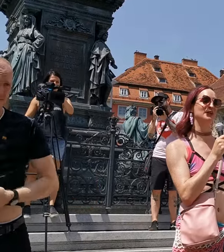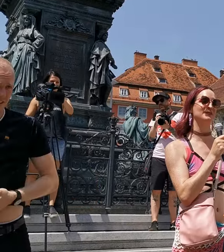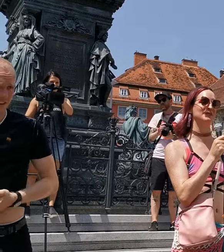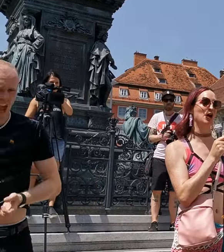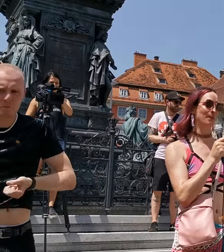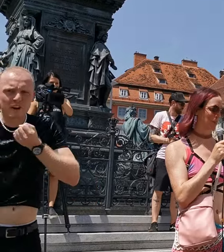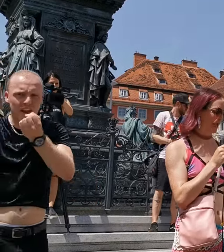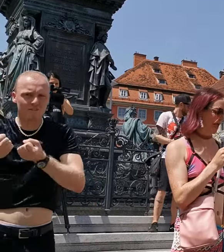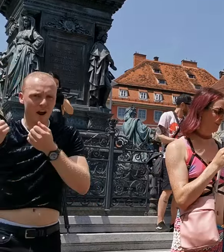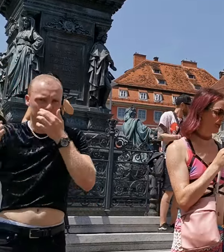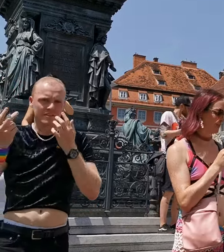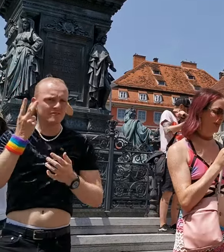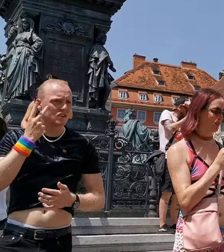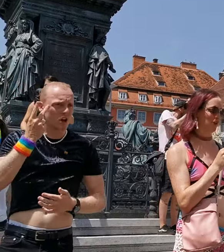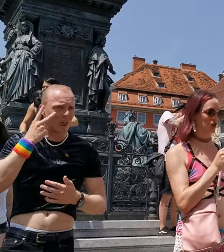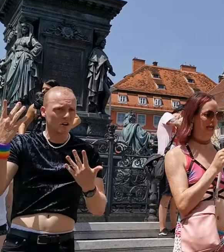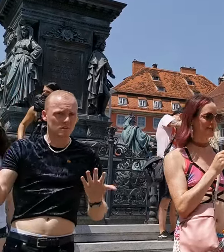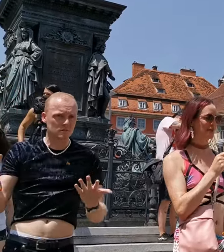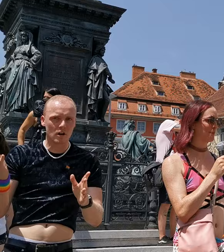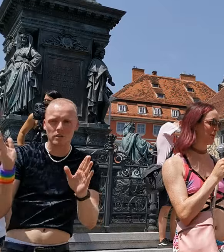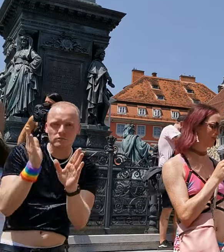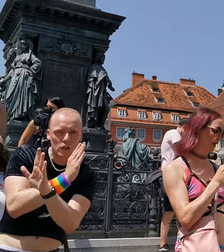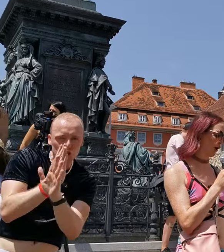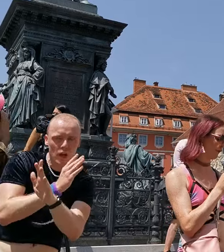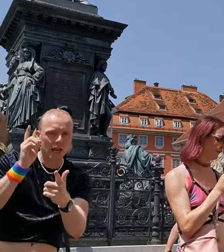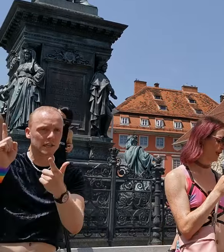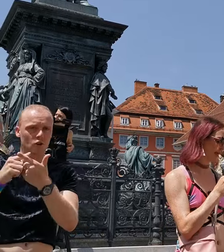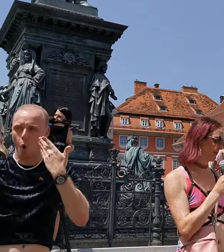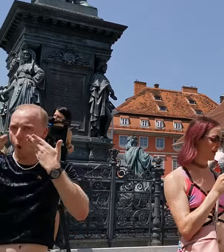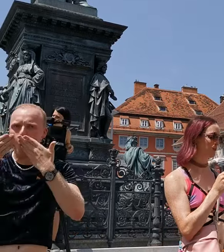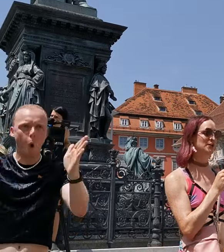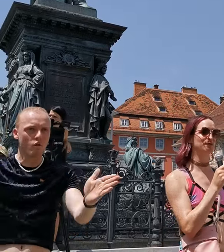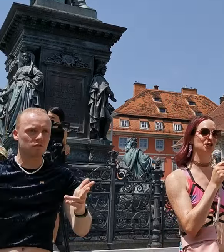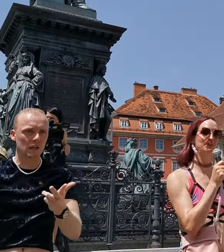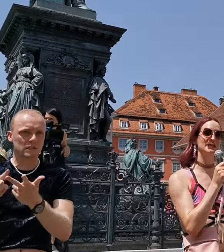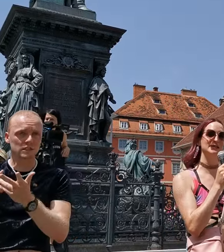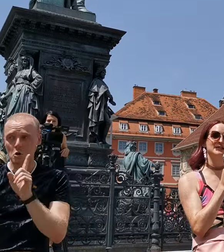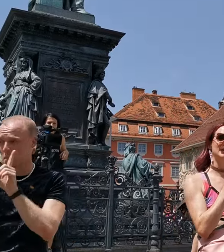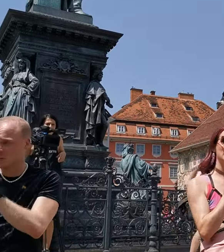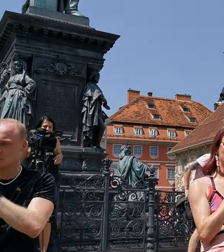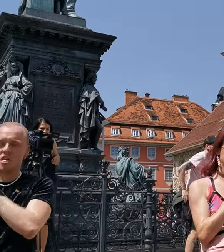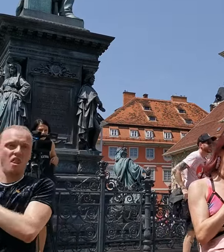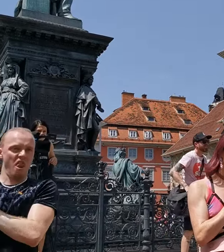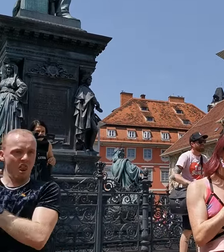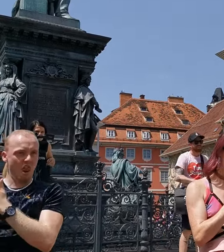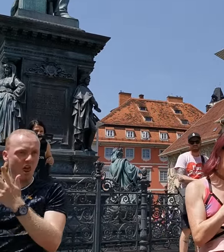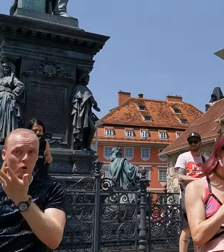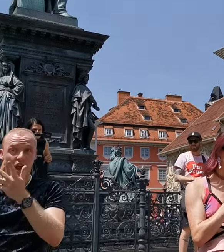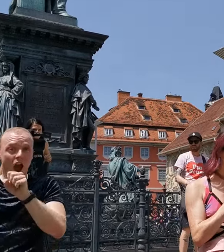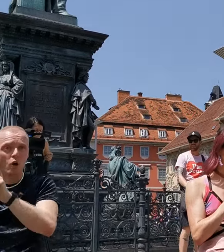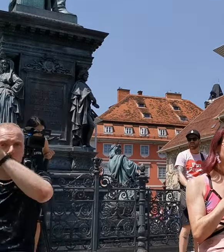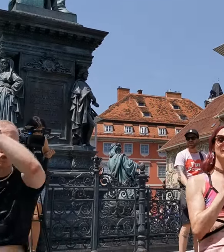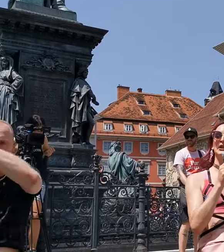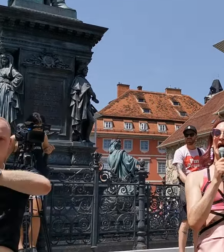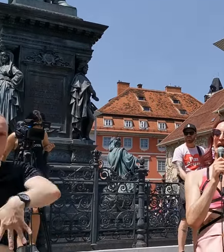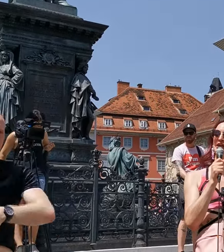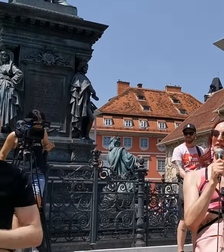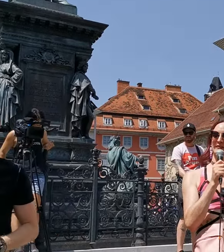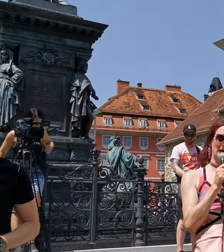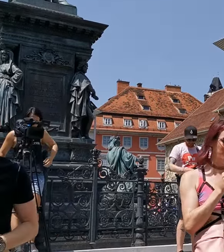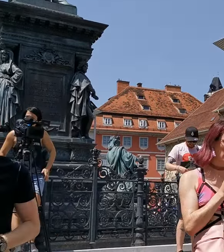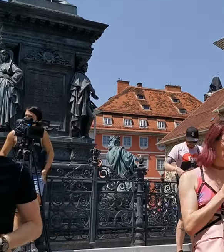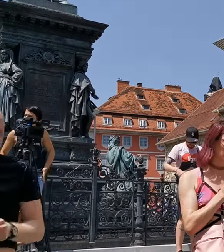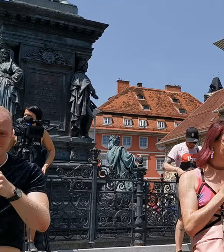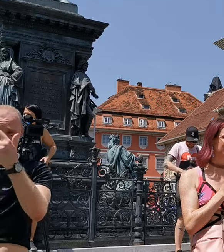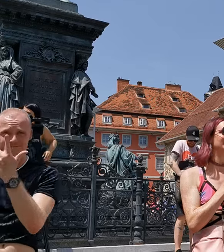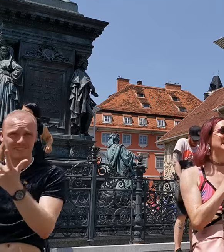hat viele Gesichter. Manchmal ist sie versteckt, manchmal offen, manchmal zwischenmenschlich, manchmal strukturell. Einige